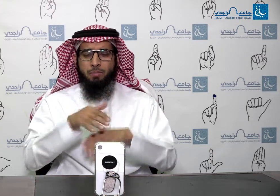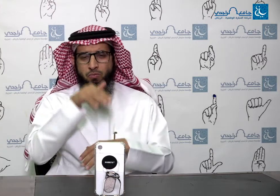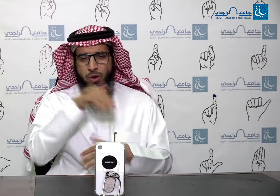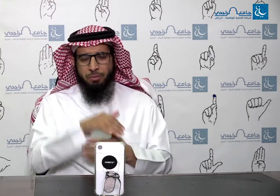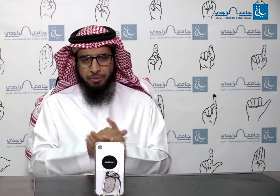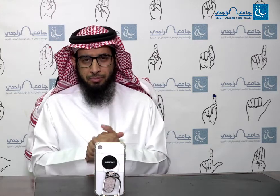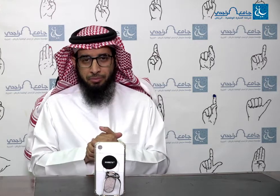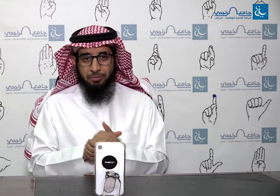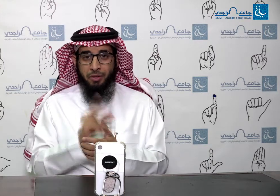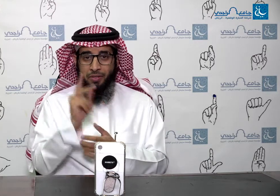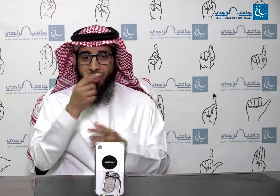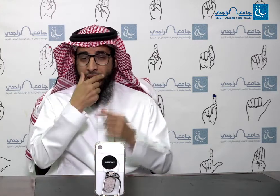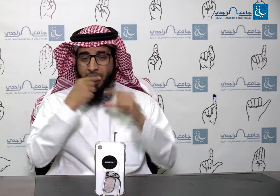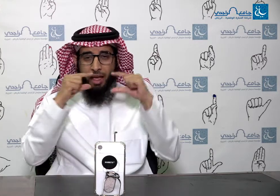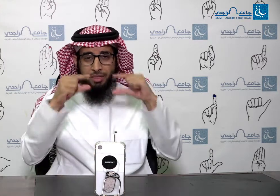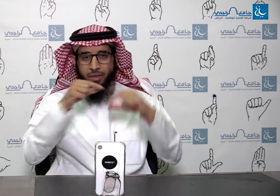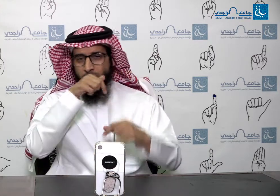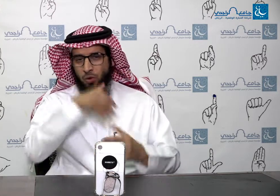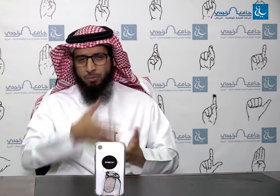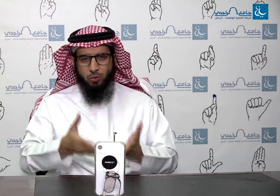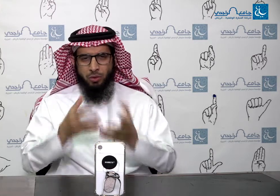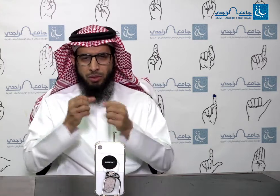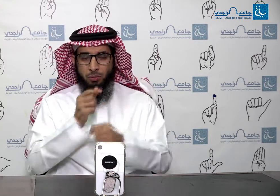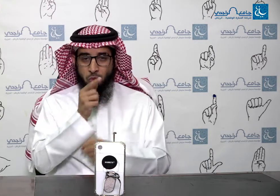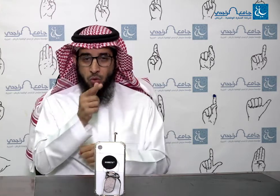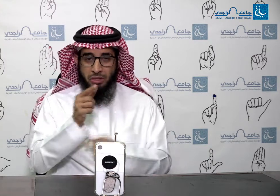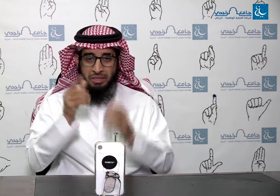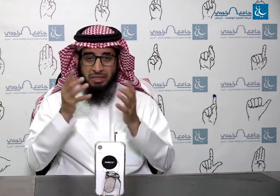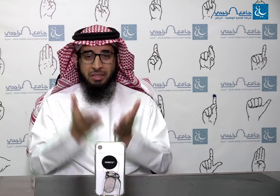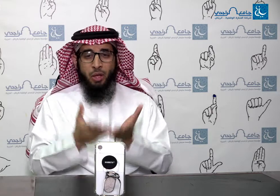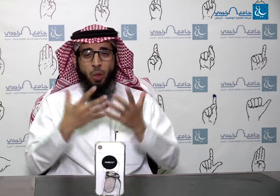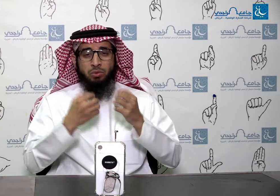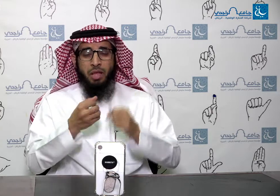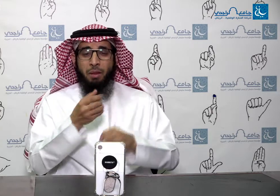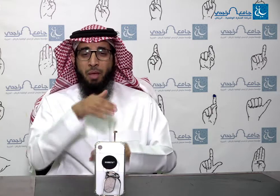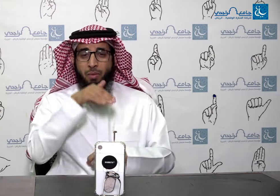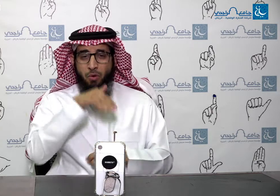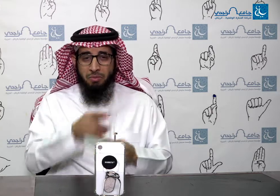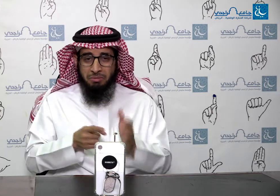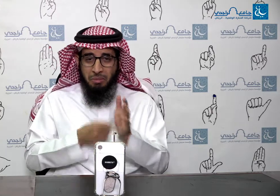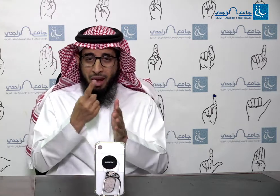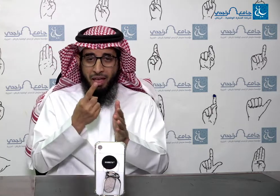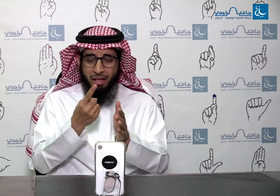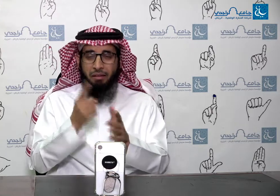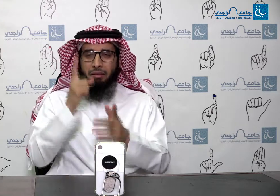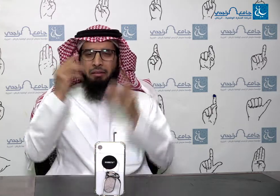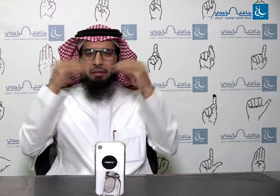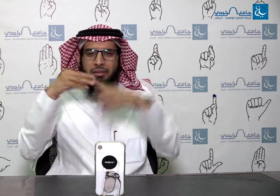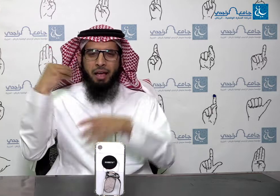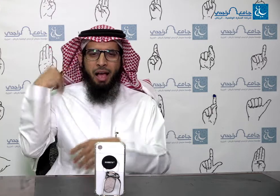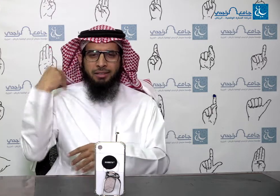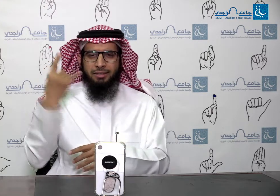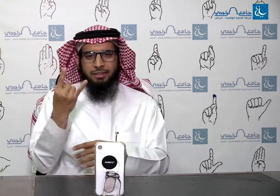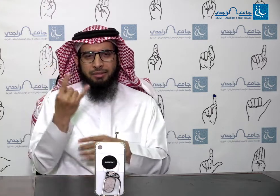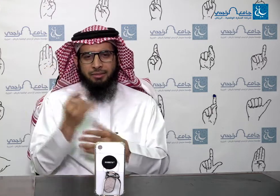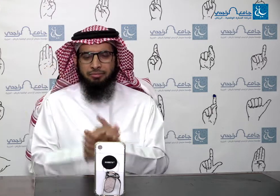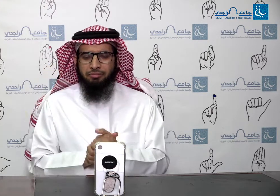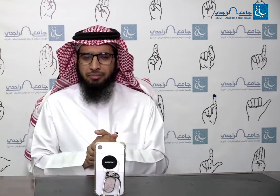صلى علي صلاة صلى الله عليه بها عشرا. اللهم صل وسلم وزد وبارك على عبدك ورسولك